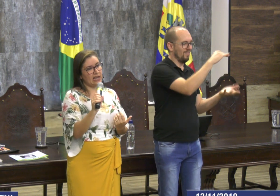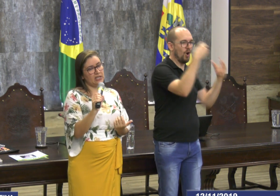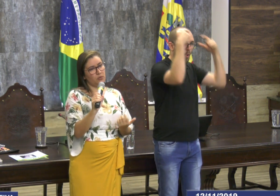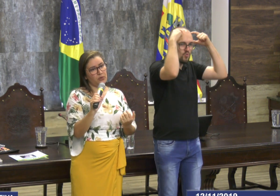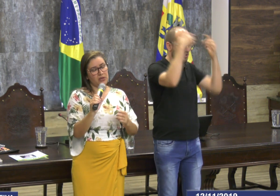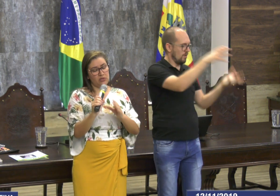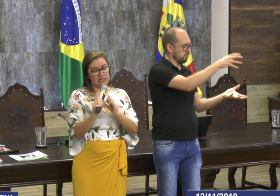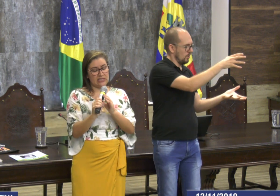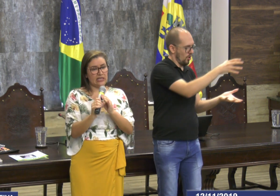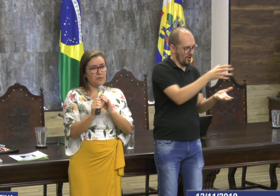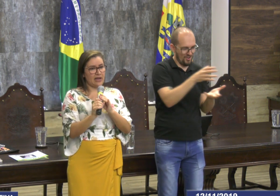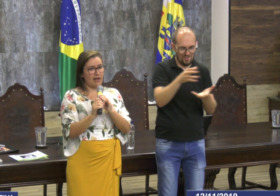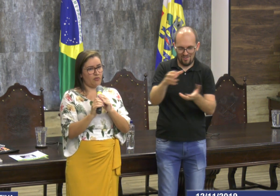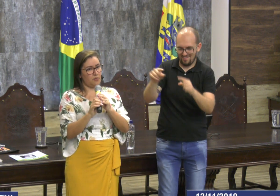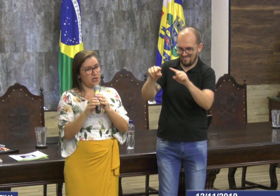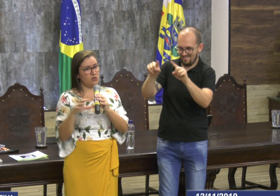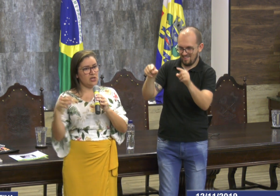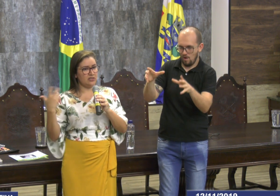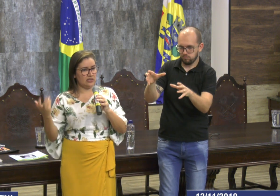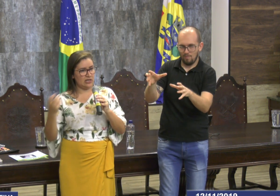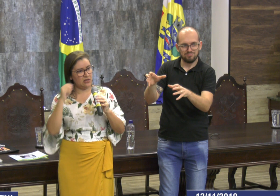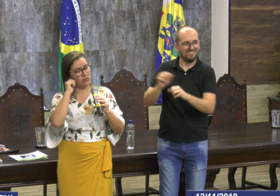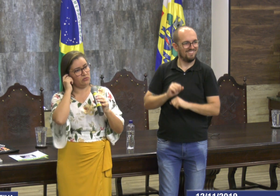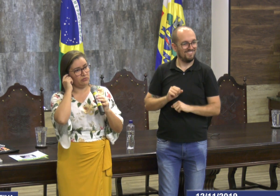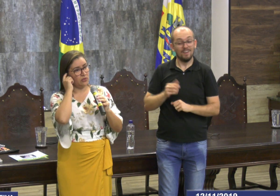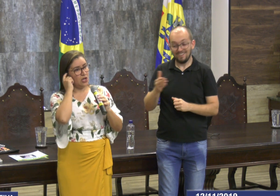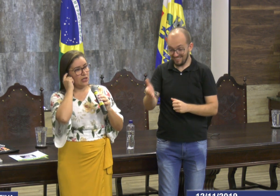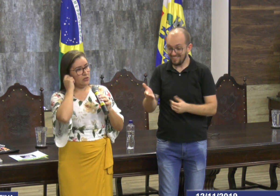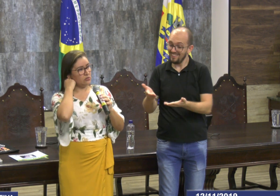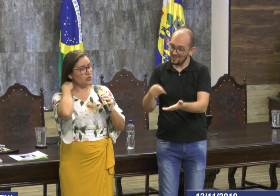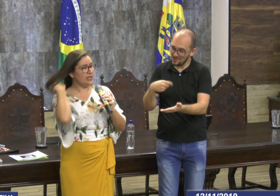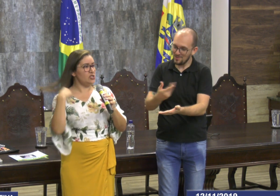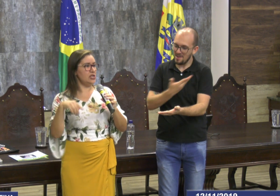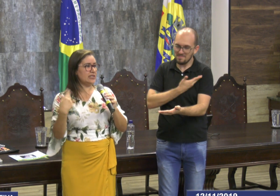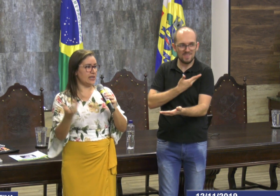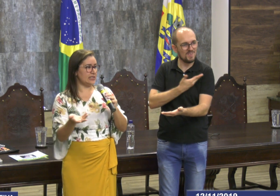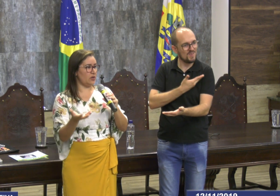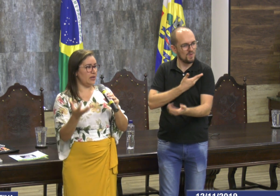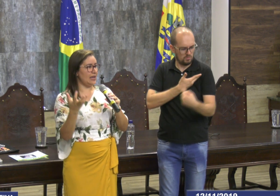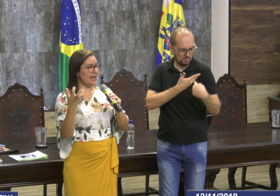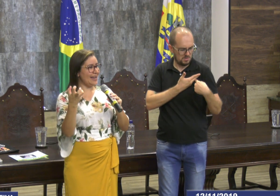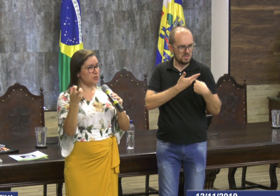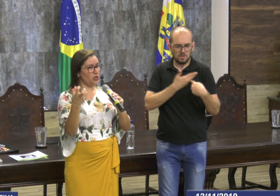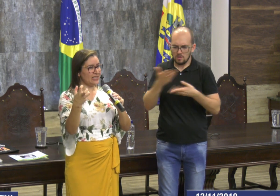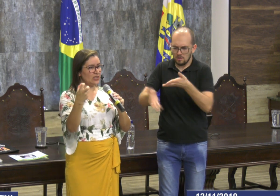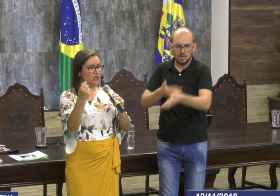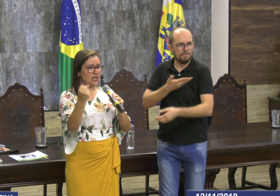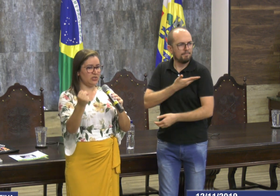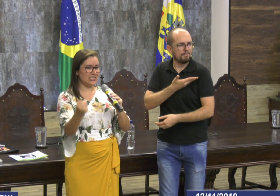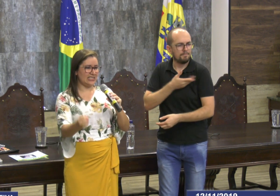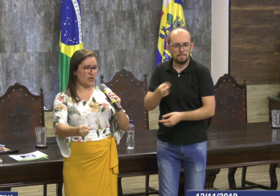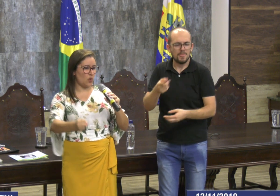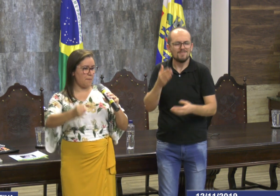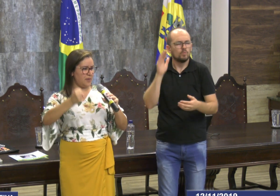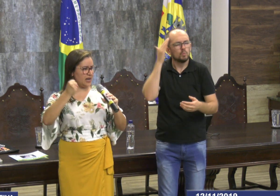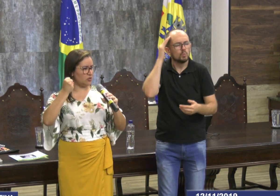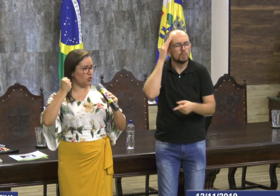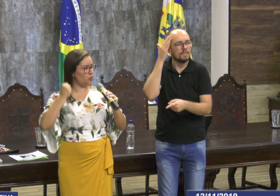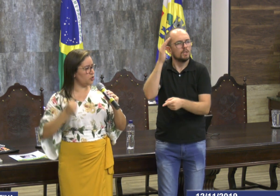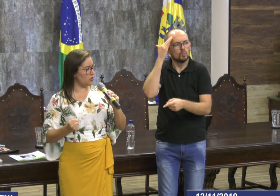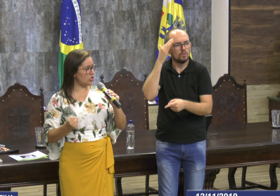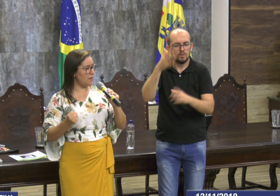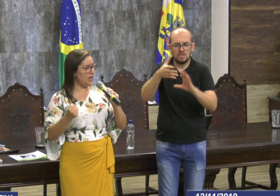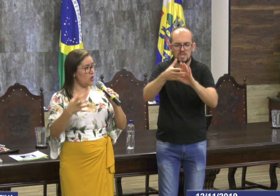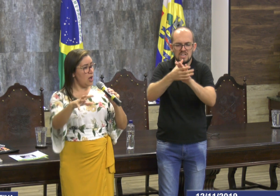faz carinho, porque muitas vezes ele pegava o amigo e às vezes ele não entendia essa questão. A exploração dele muitas vezes era no aperto